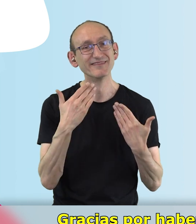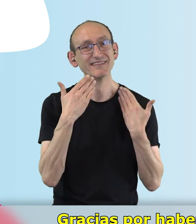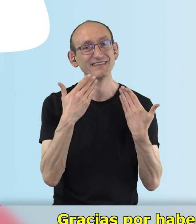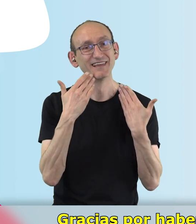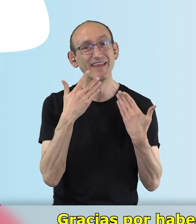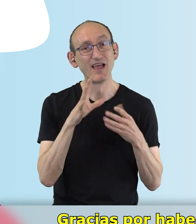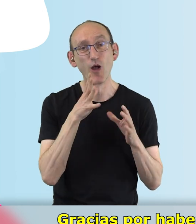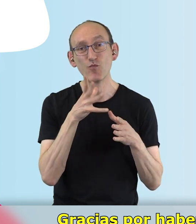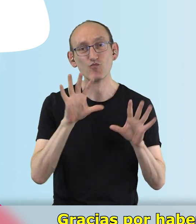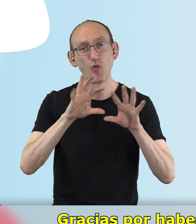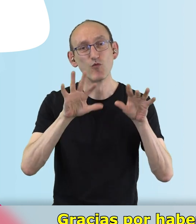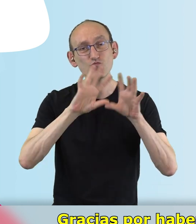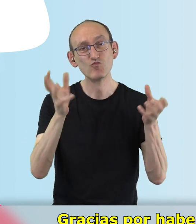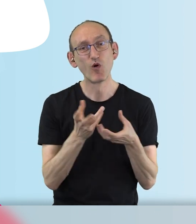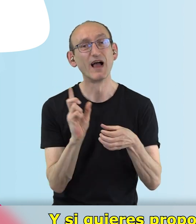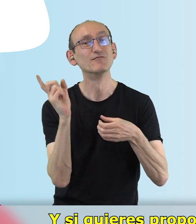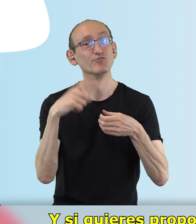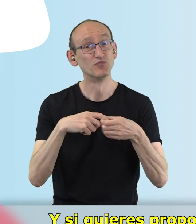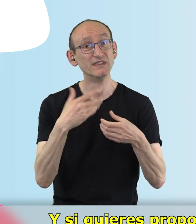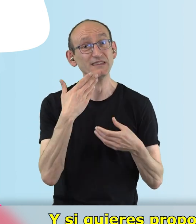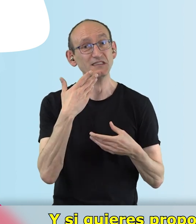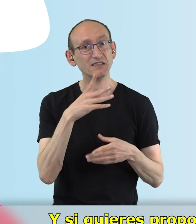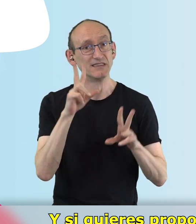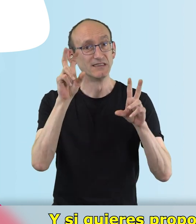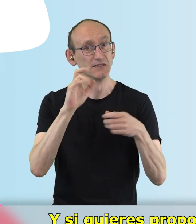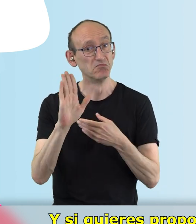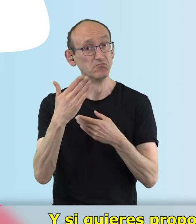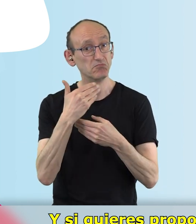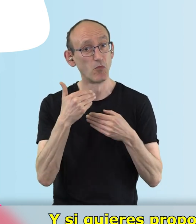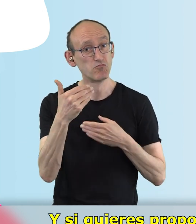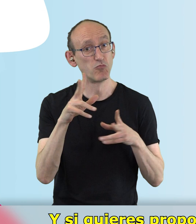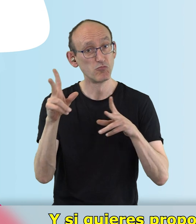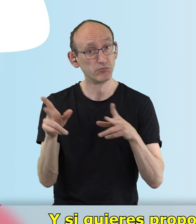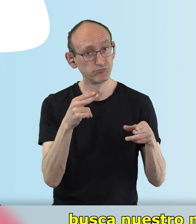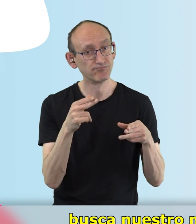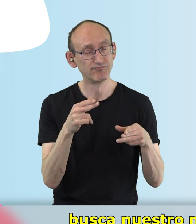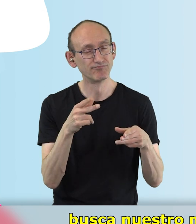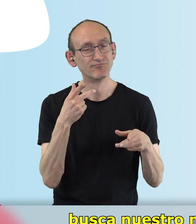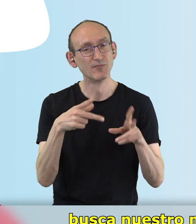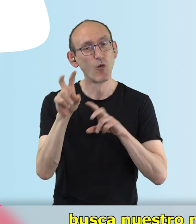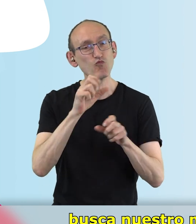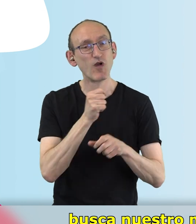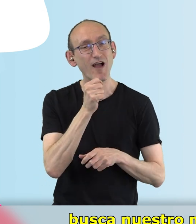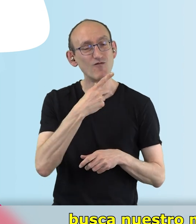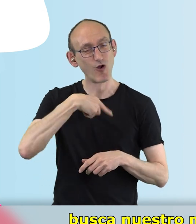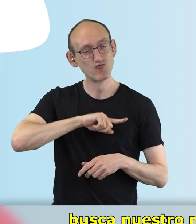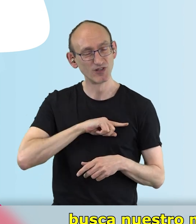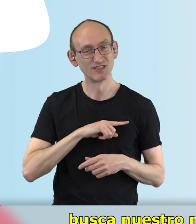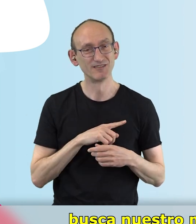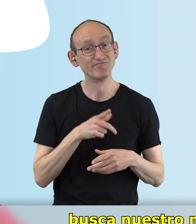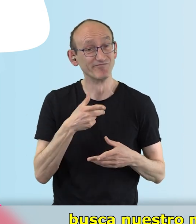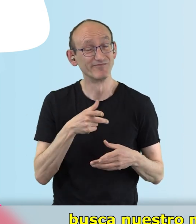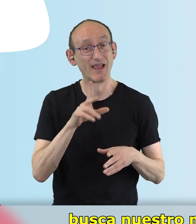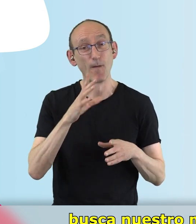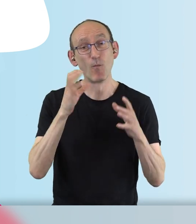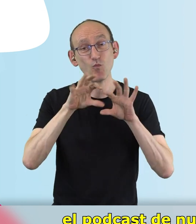Gracias por haberte sumado a nuestro podcast. Y si quieres proponer un tema para un próximo episodio, busca nuestro micrófono, el